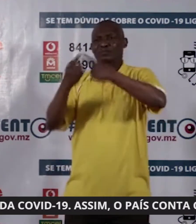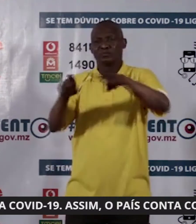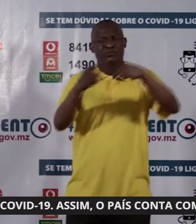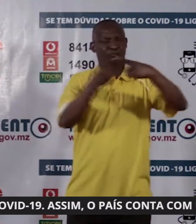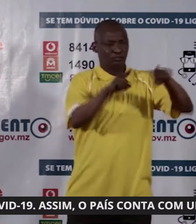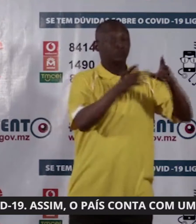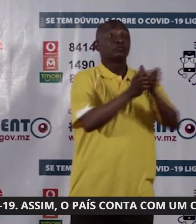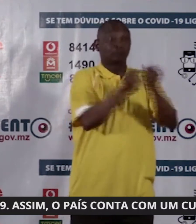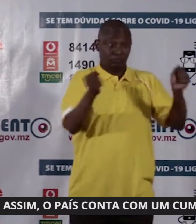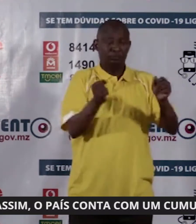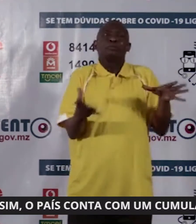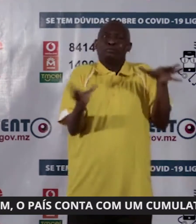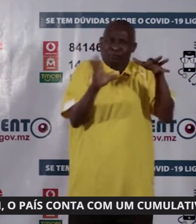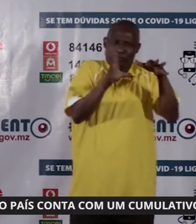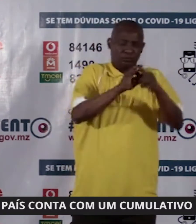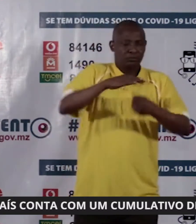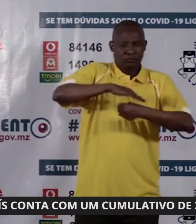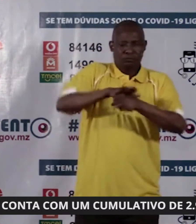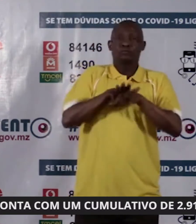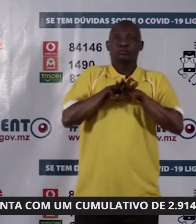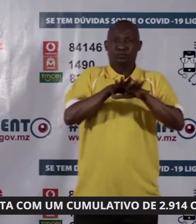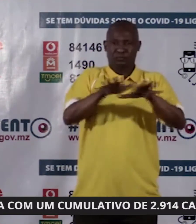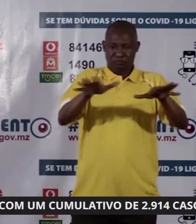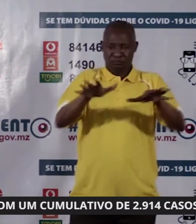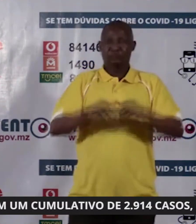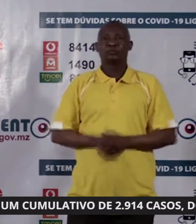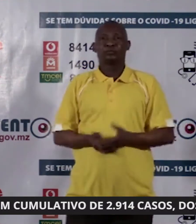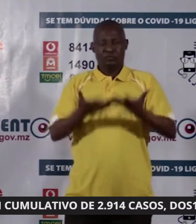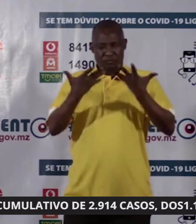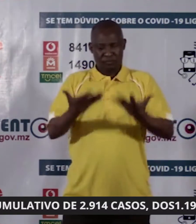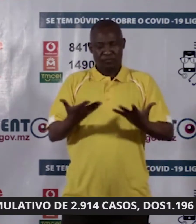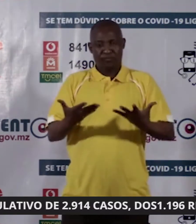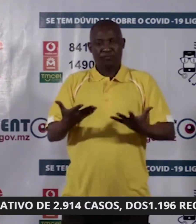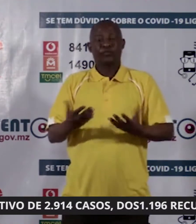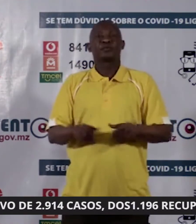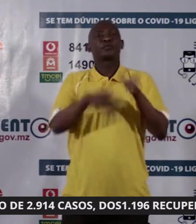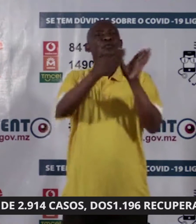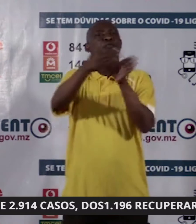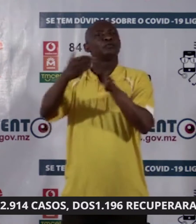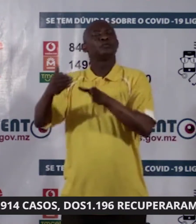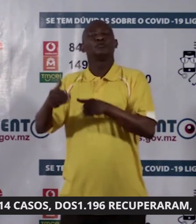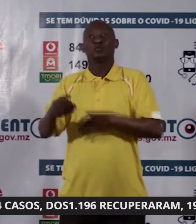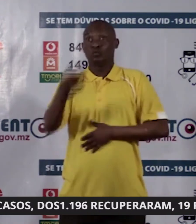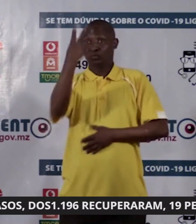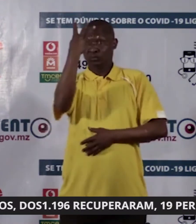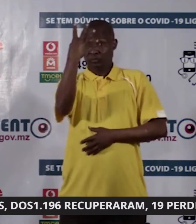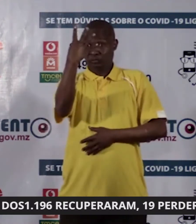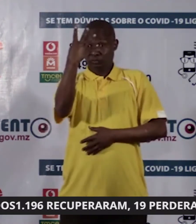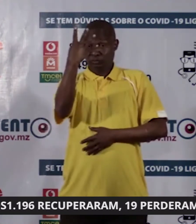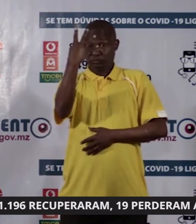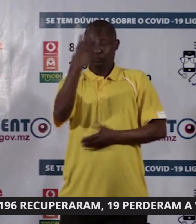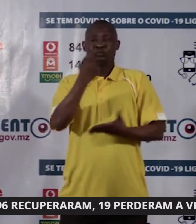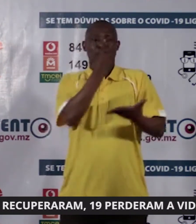associadas à Covid-19. Assim, temos 4 indivíduos internados na província de Sofala,